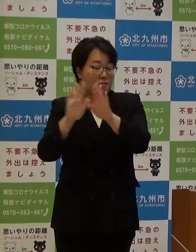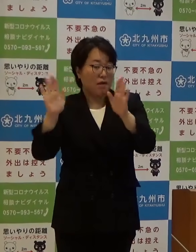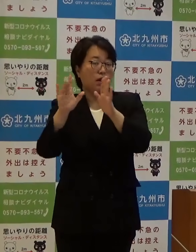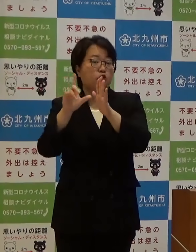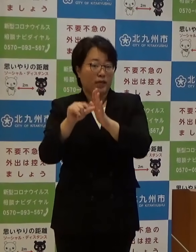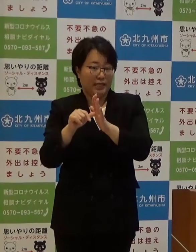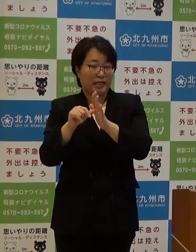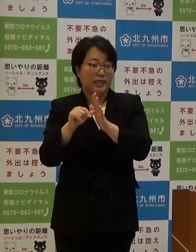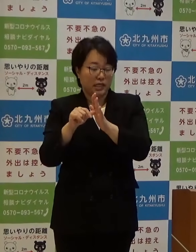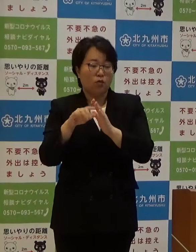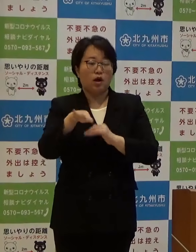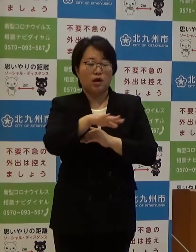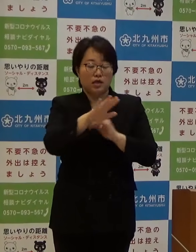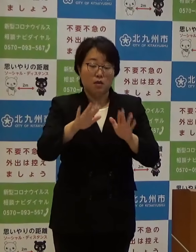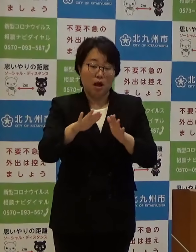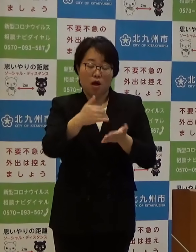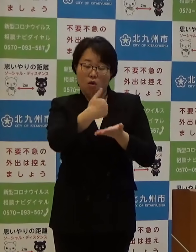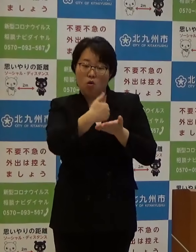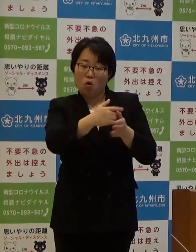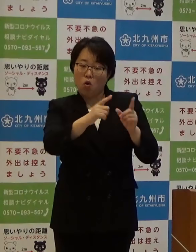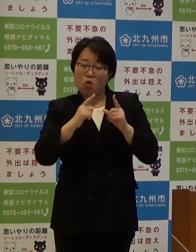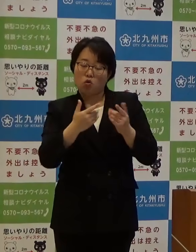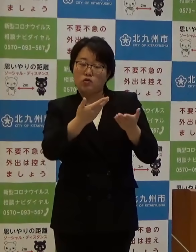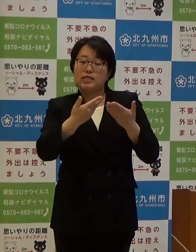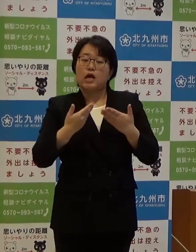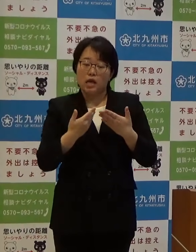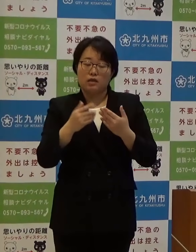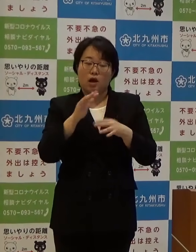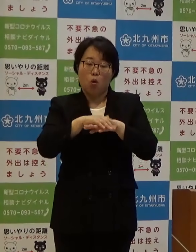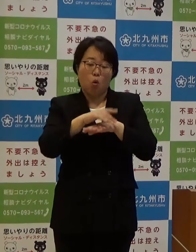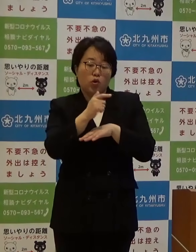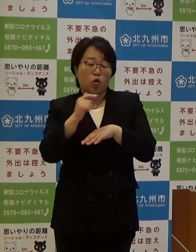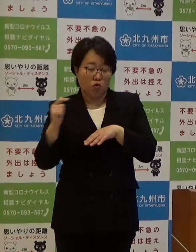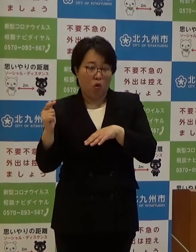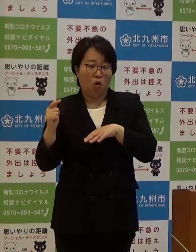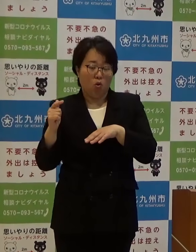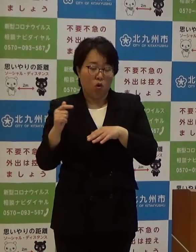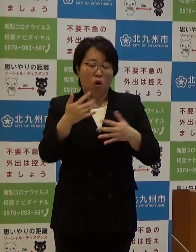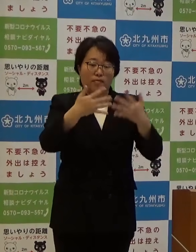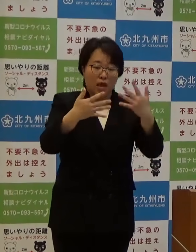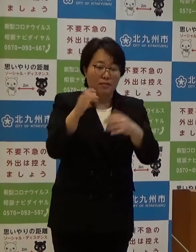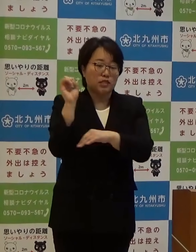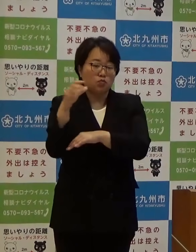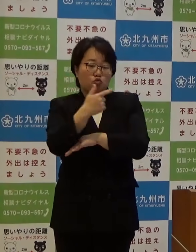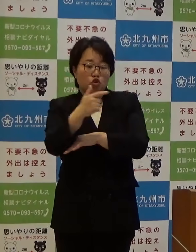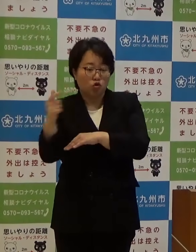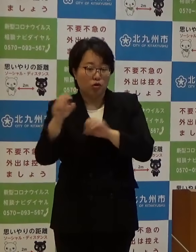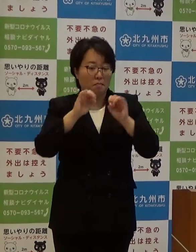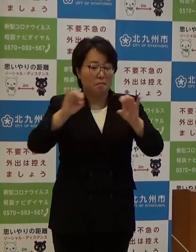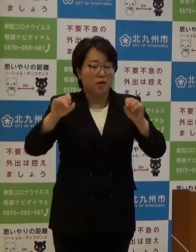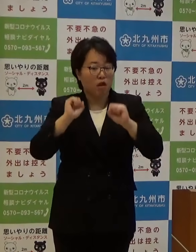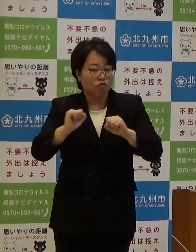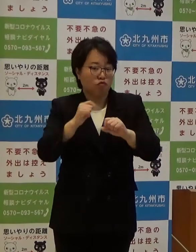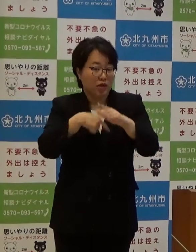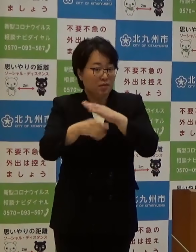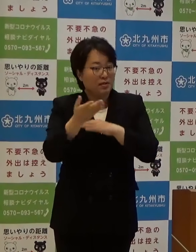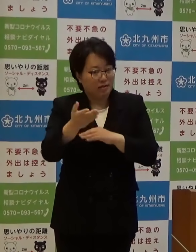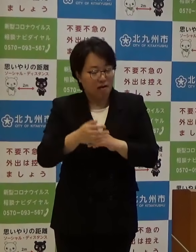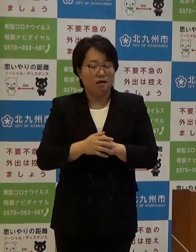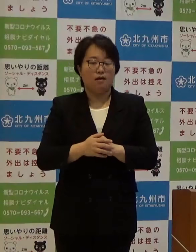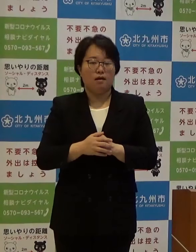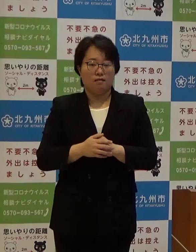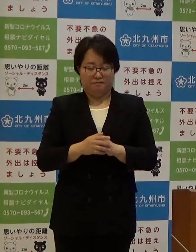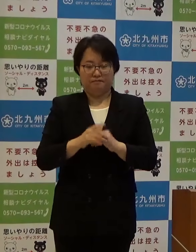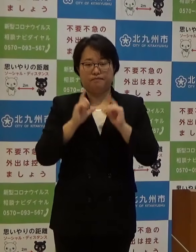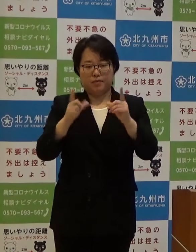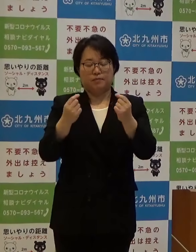うポイントとかを、メディアを通じてアピールしていってゴールドウィークに間に合わせるということなんですか。 はい、いろんな機会に、